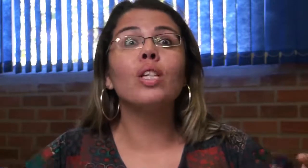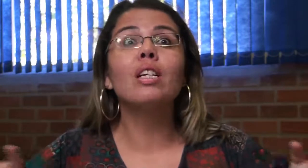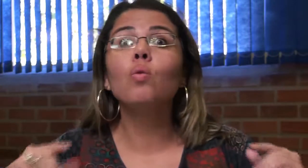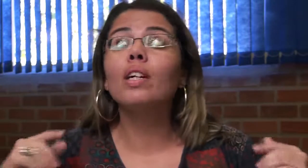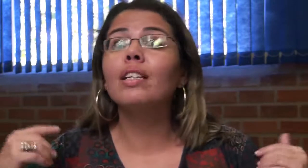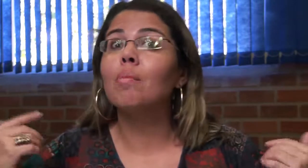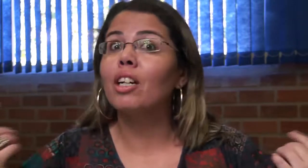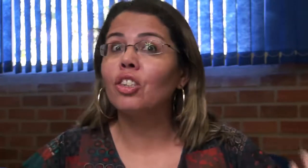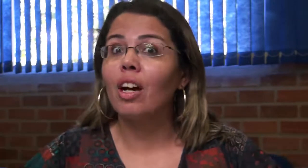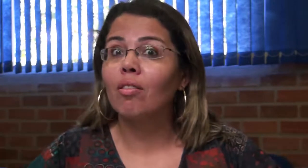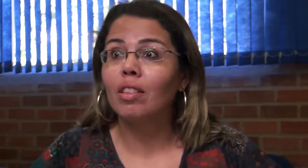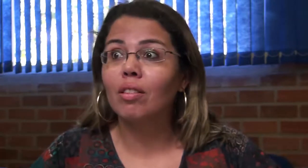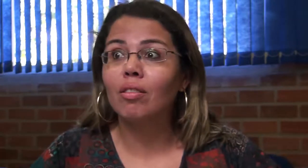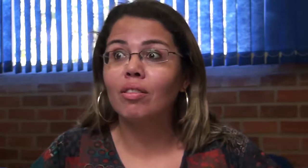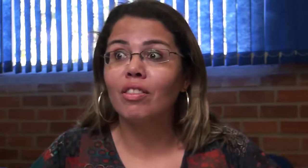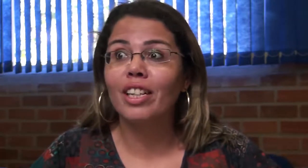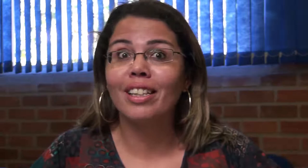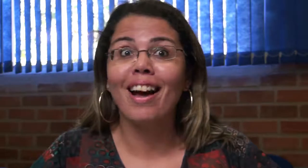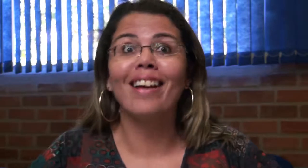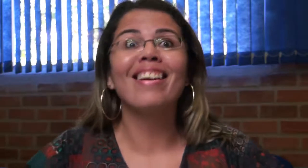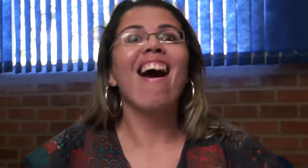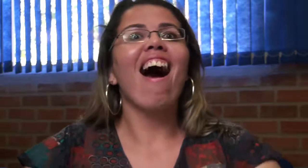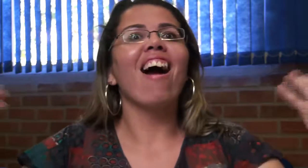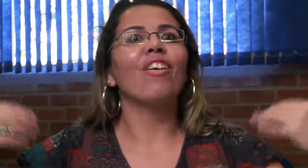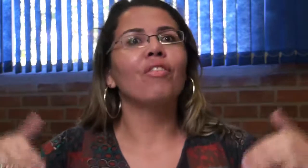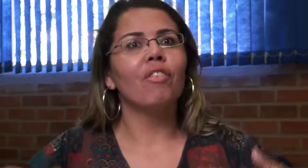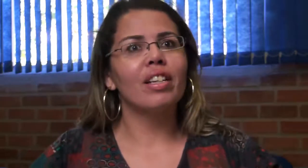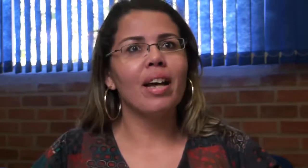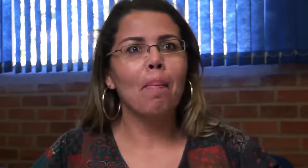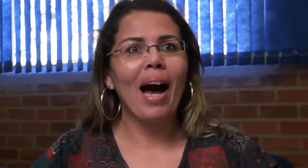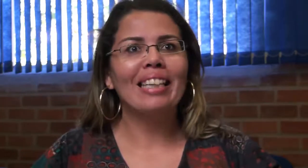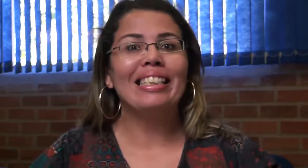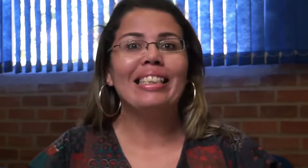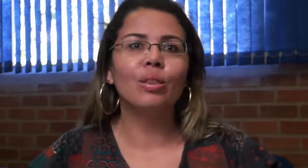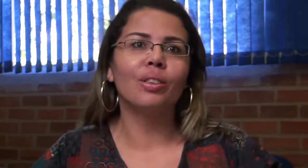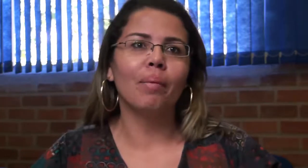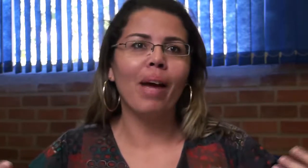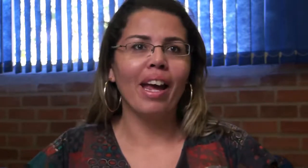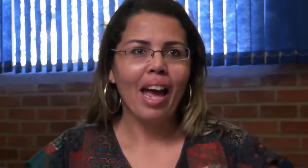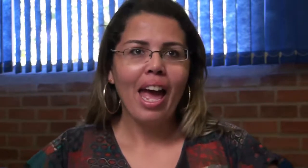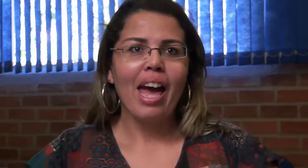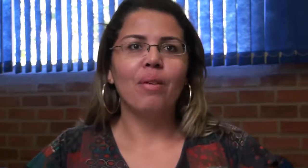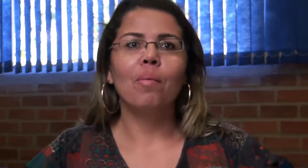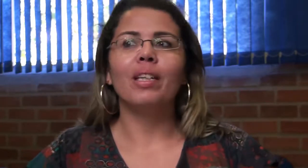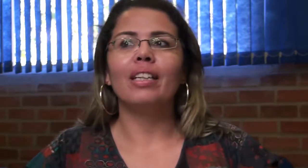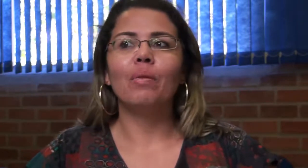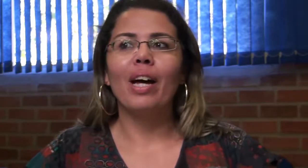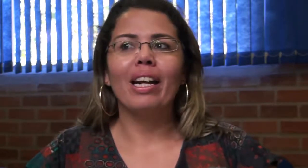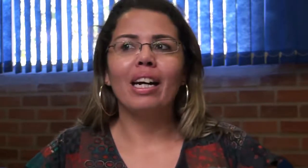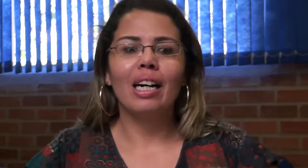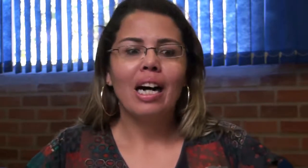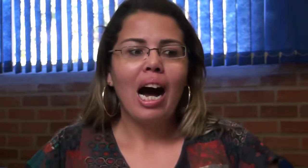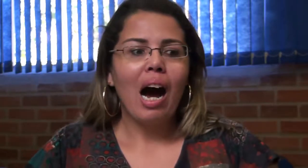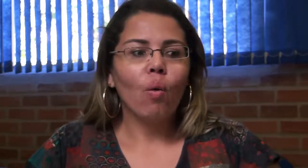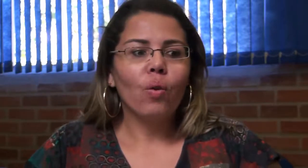que nunca se imaginaram dentro de uma universidade, agora vão fazer parte. Isso também era algo que